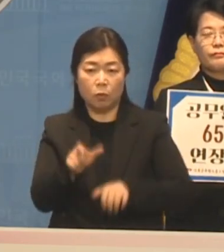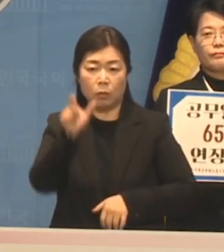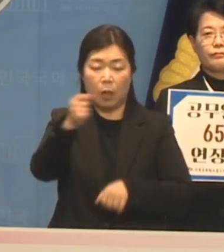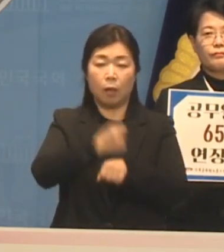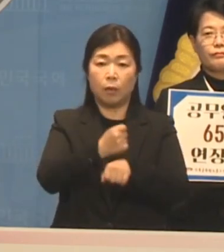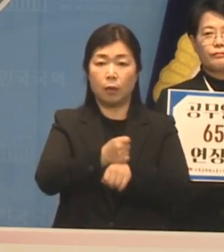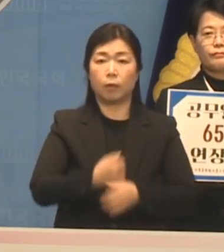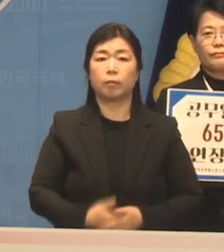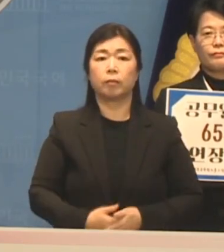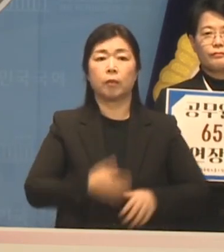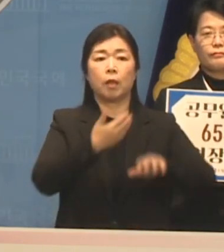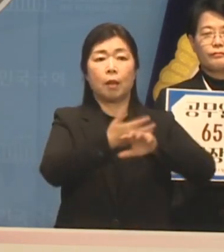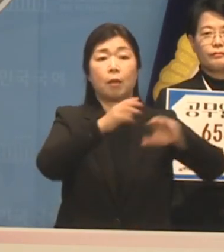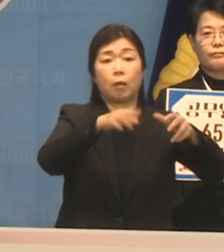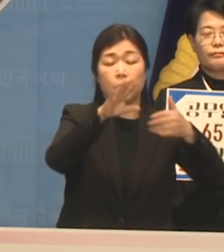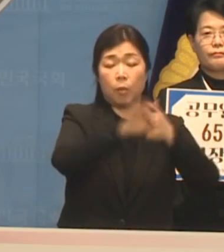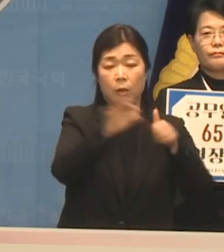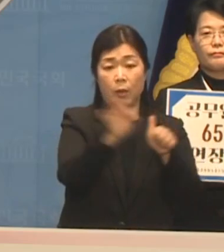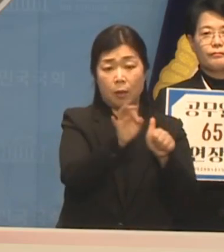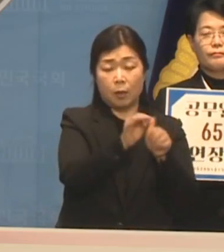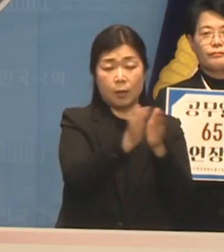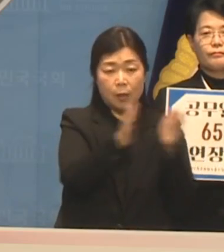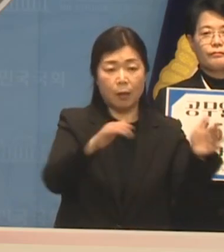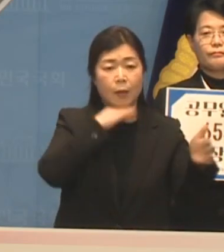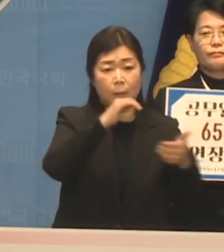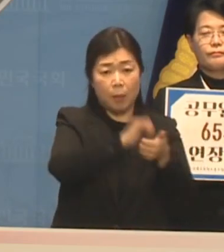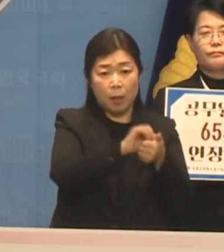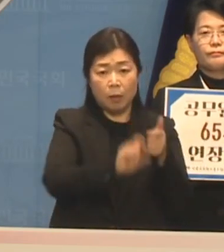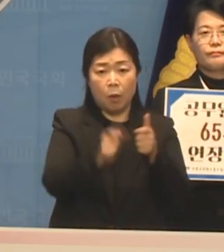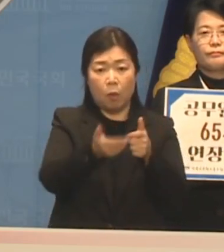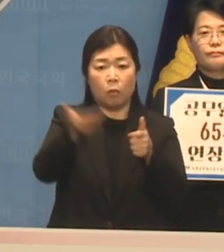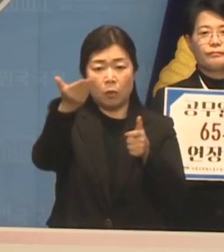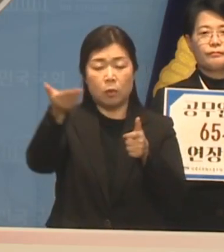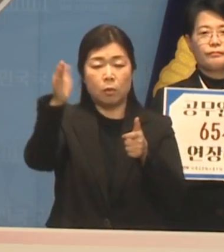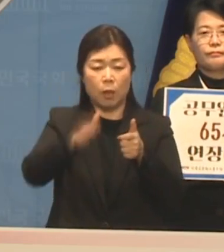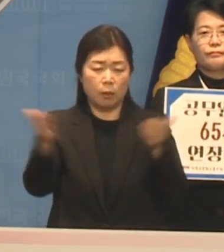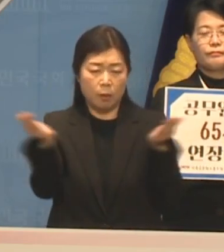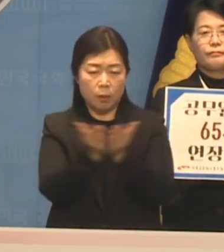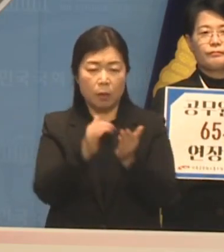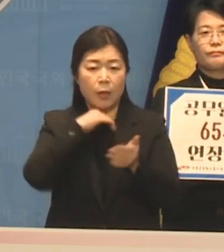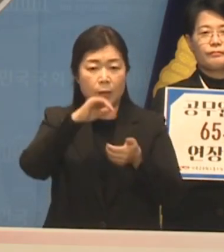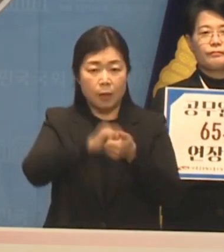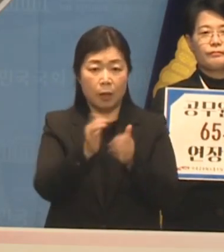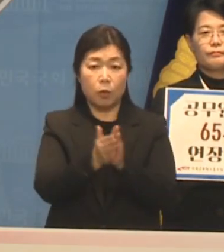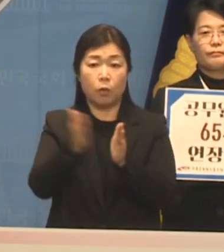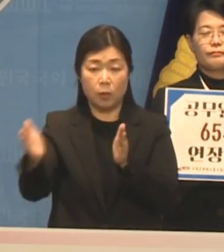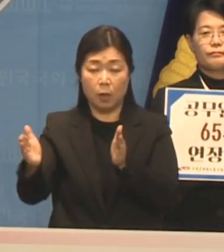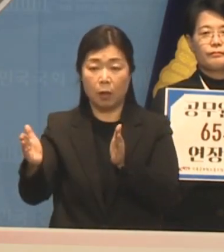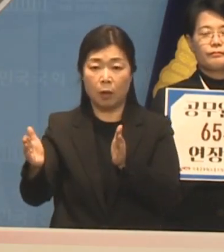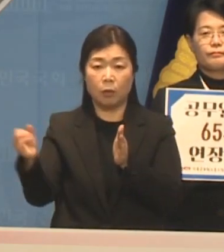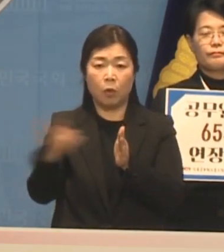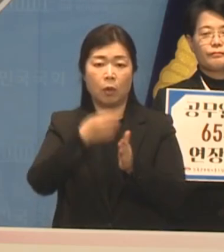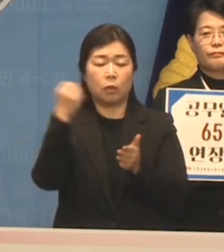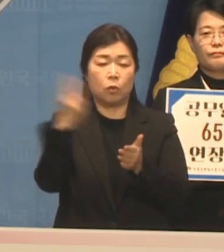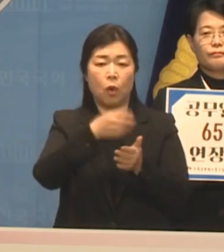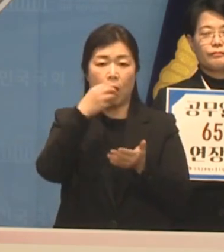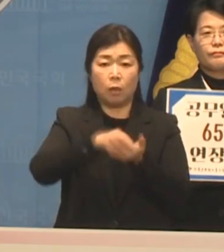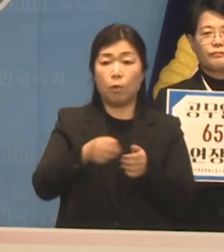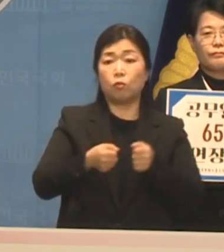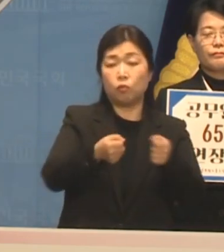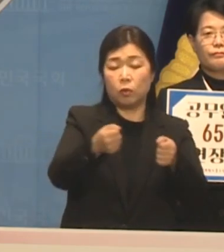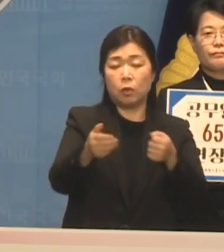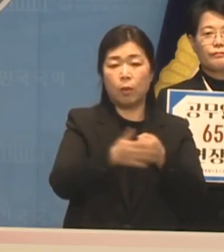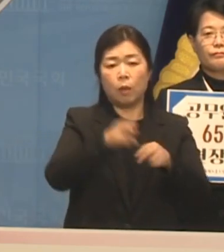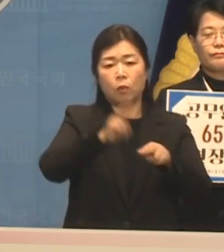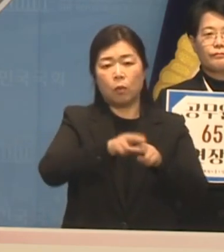주요 국가들은 연금 수급 개시 연령을 상향하더라도 이에 맞춰 정년을 연장하거나 제2명제도 등의 소득 공백